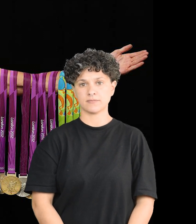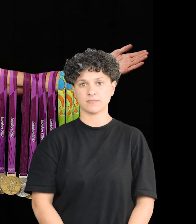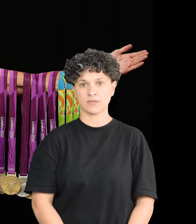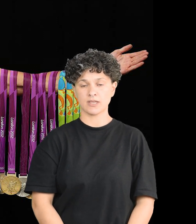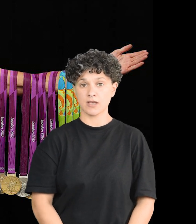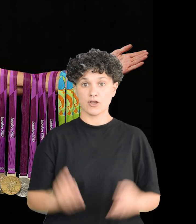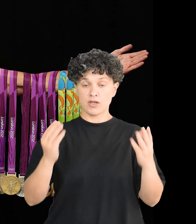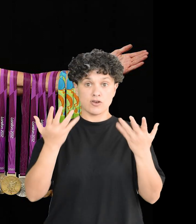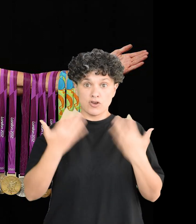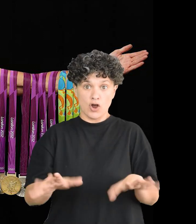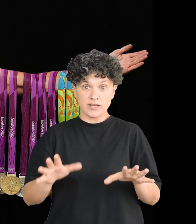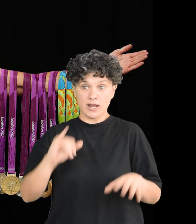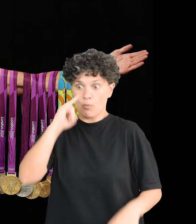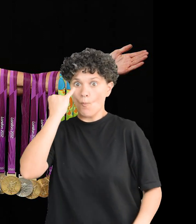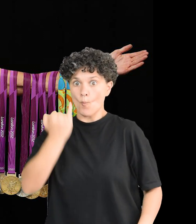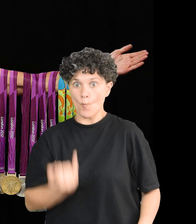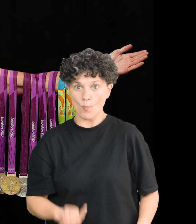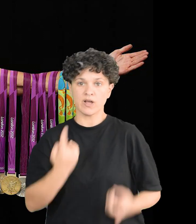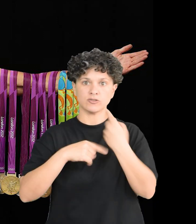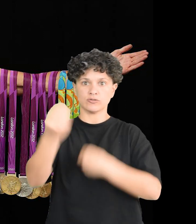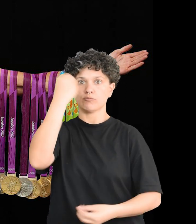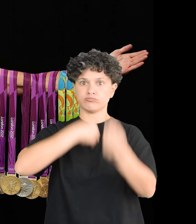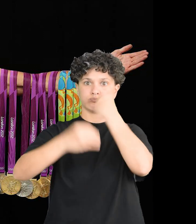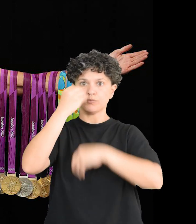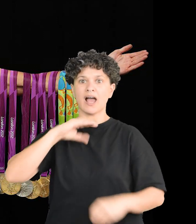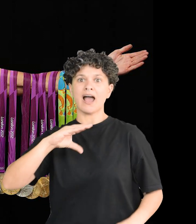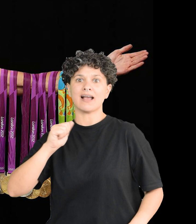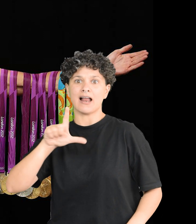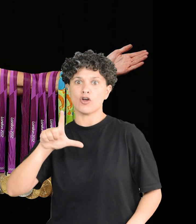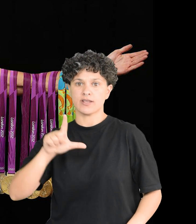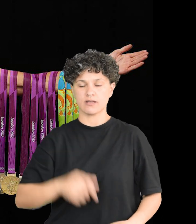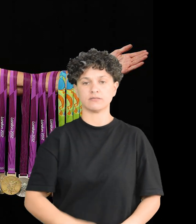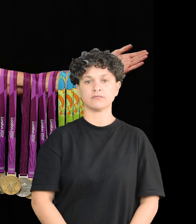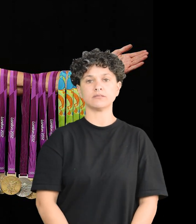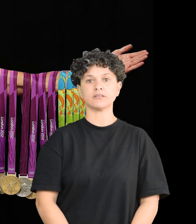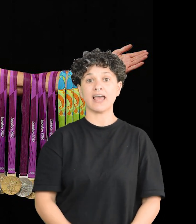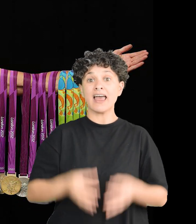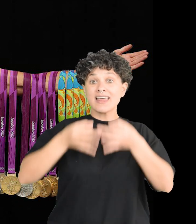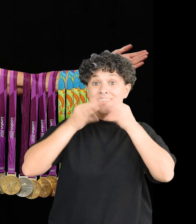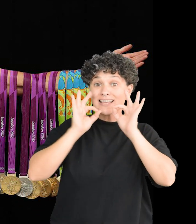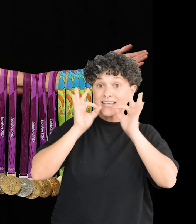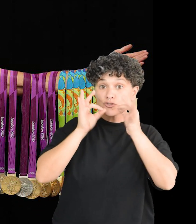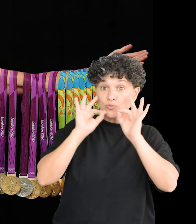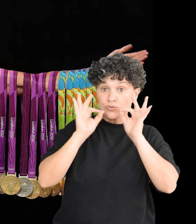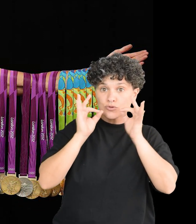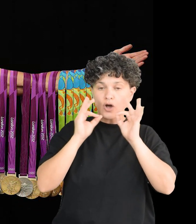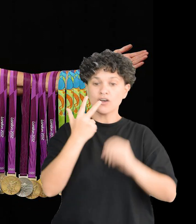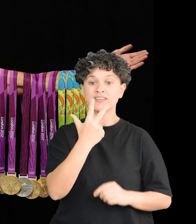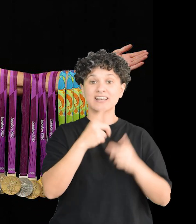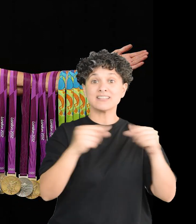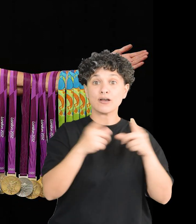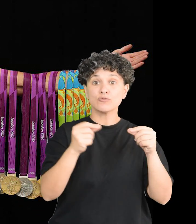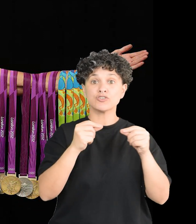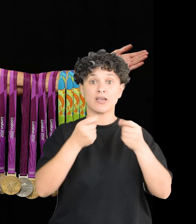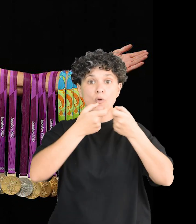asegurarse de no perder peso consumía muchas calorías su su desayuno consistía en tres sándwiches con